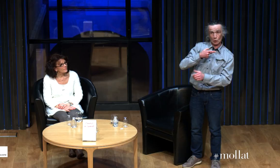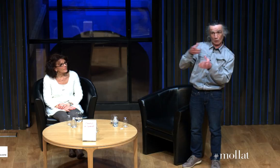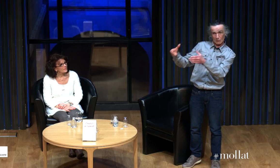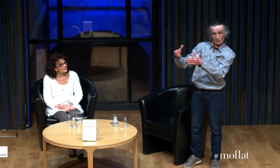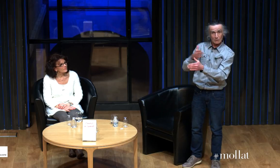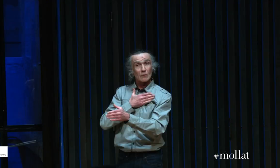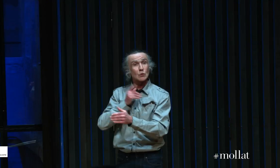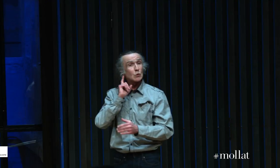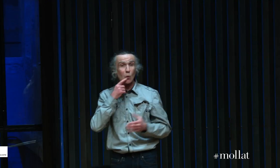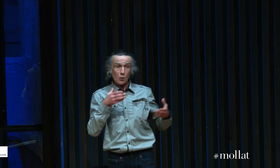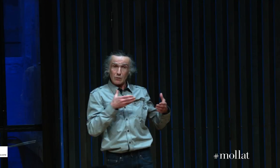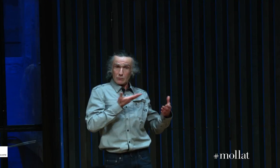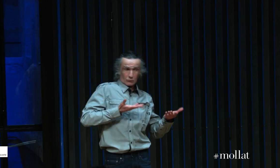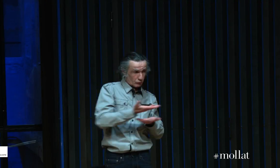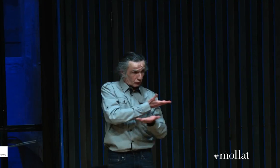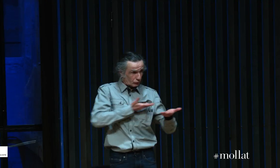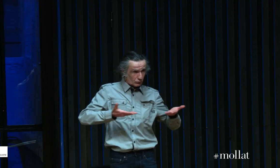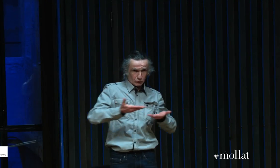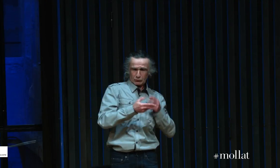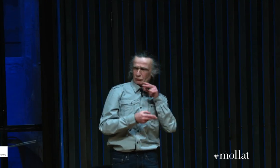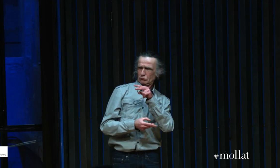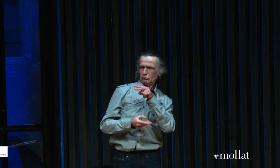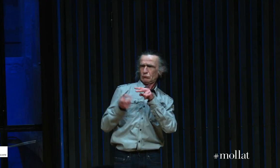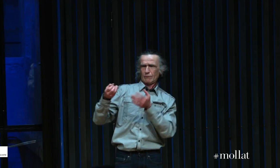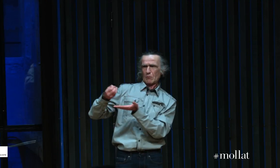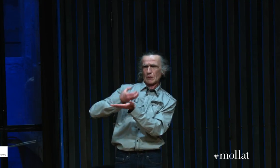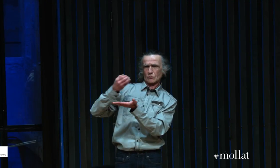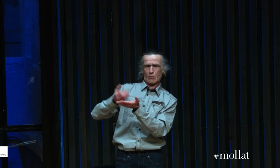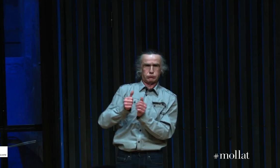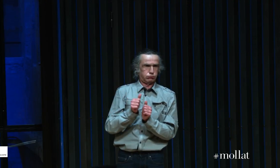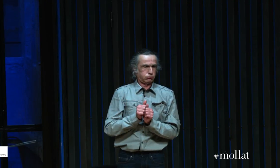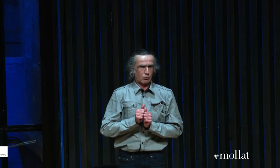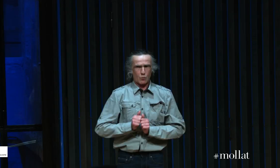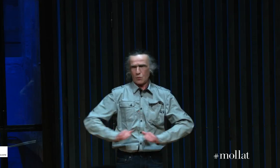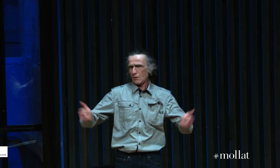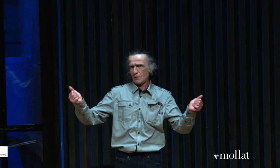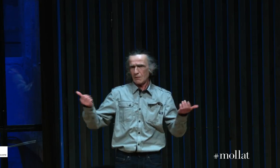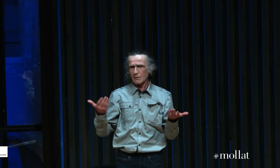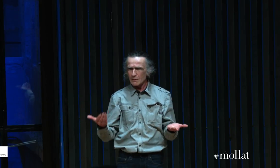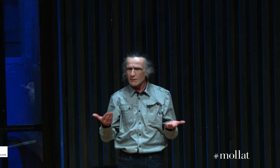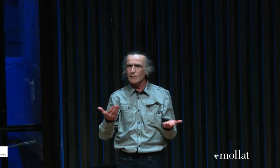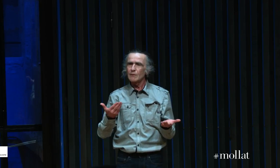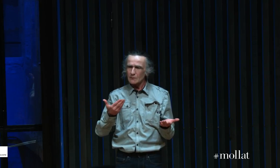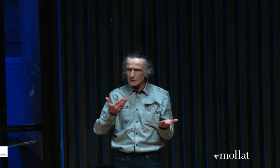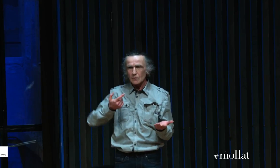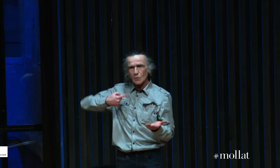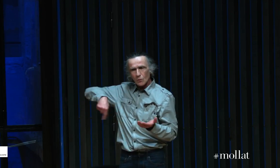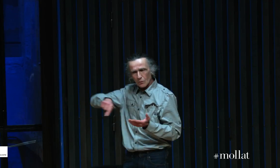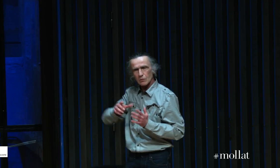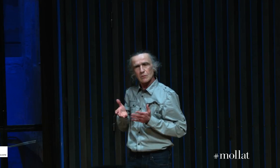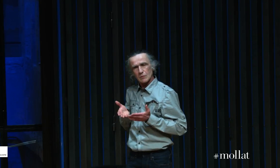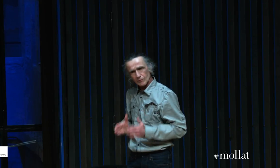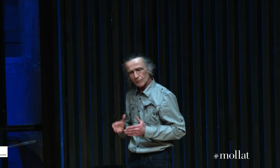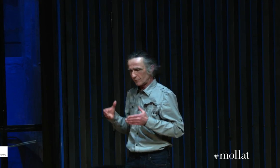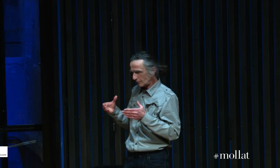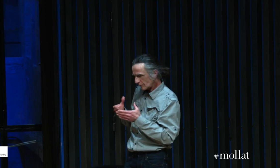déficience, beaucoup d'ouvrages sur la psychologie aussi, mais nous, nos échanges, on s'est dit que les informations ne correspondaient pas à ce que